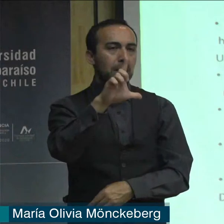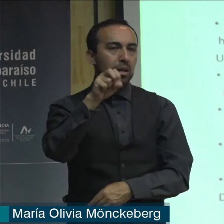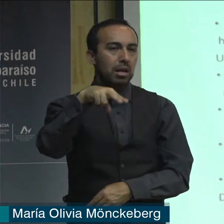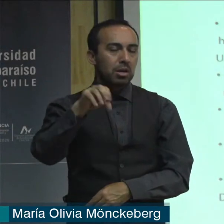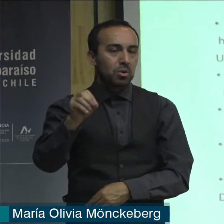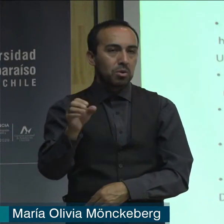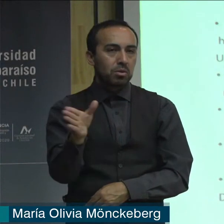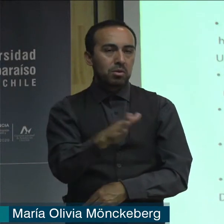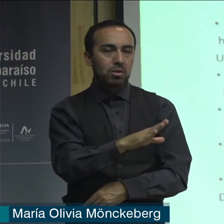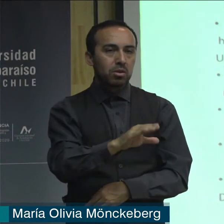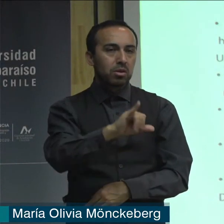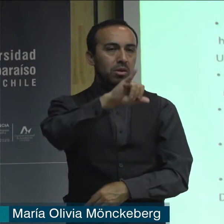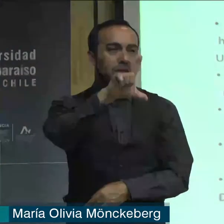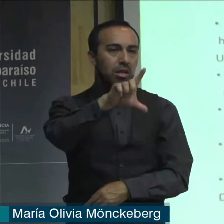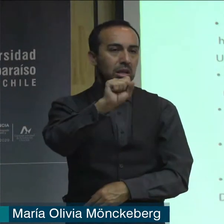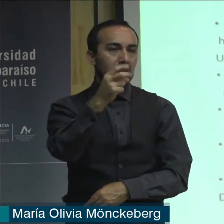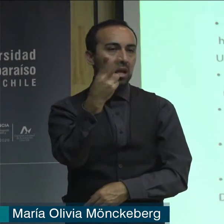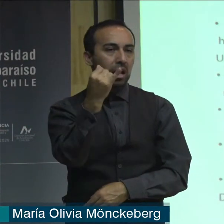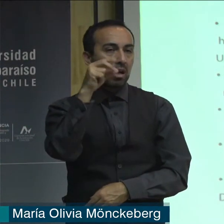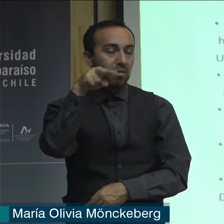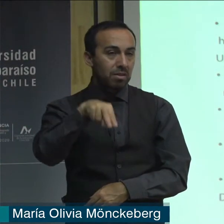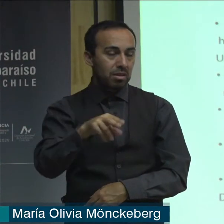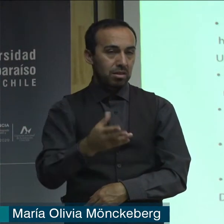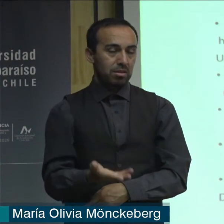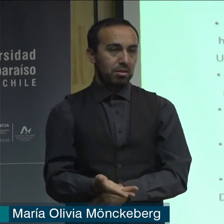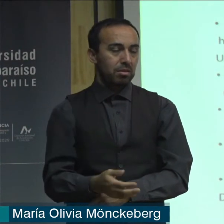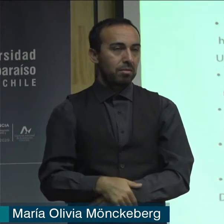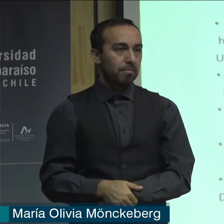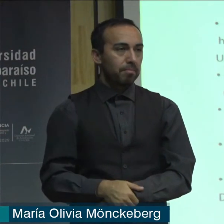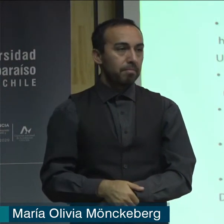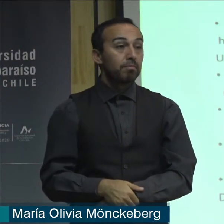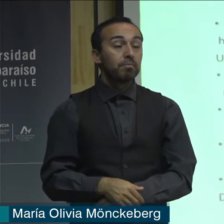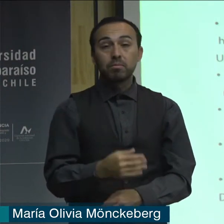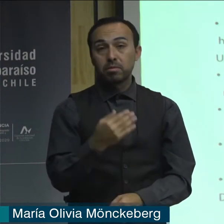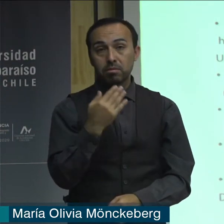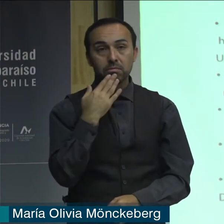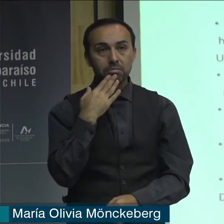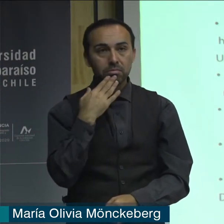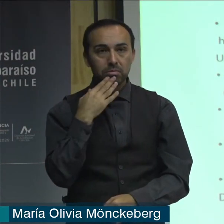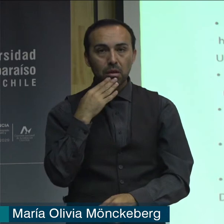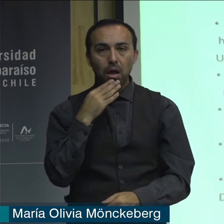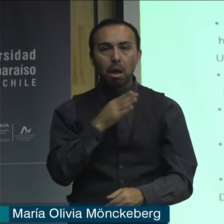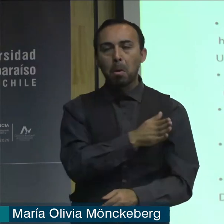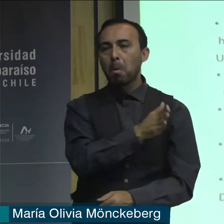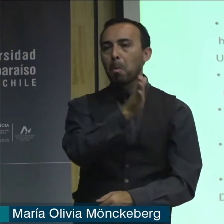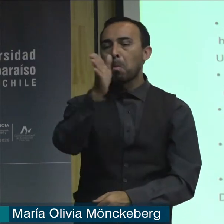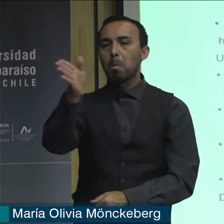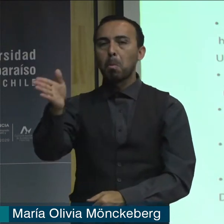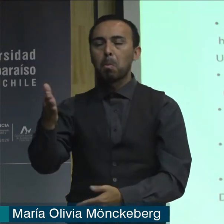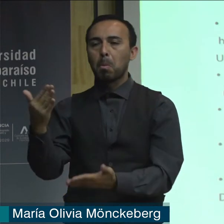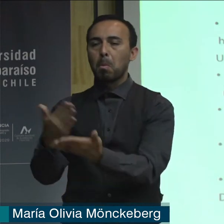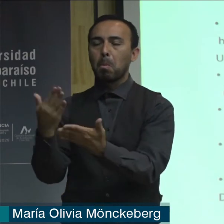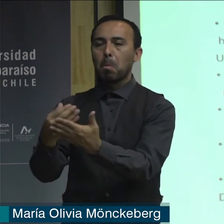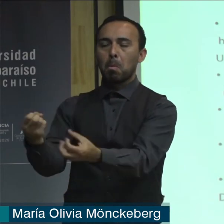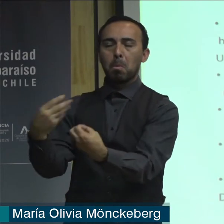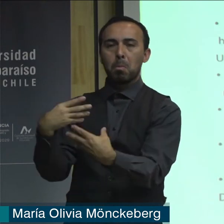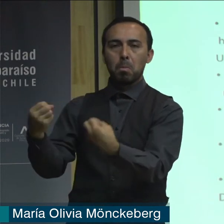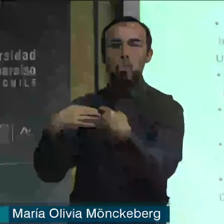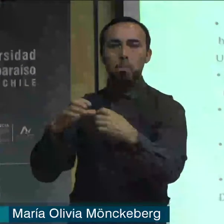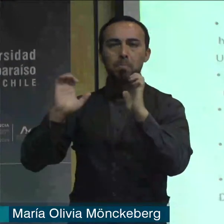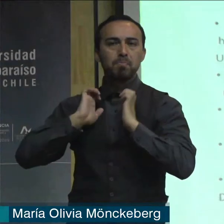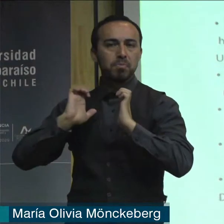lavín pasaron Hasta por las clases de ética y siguen